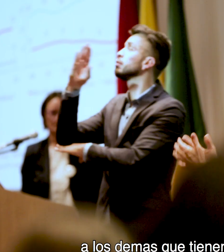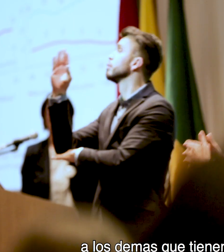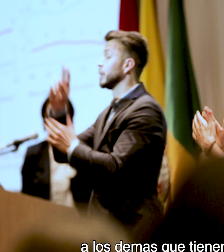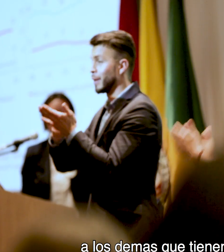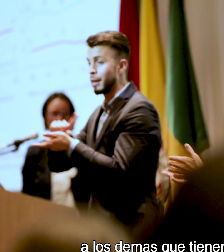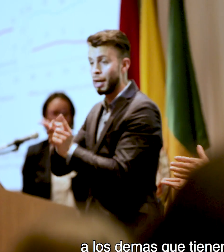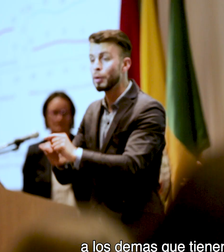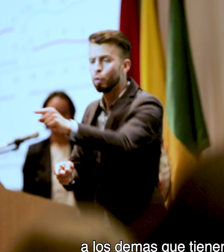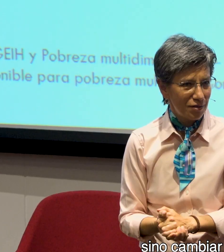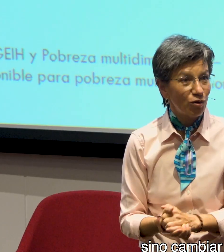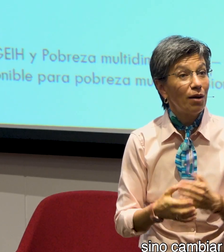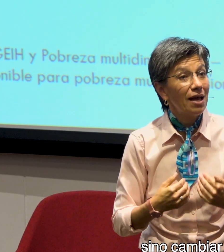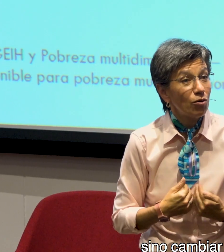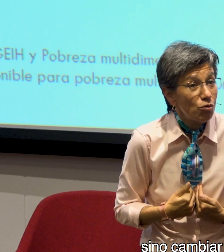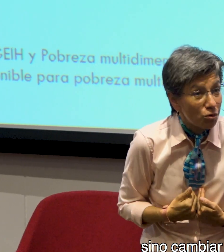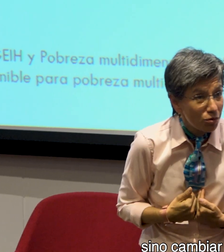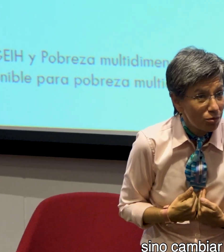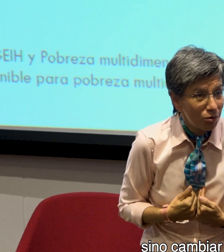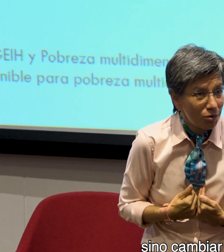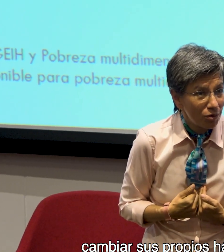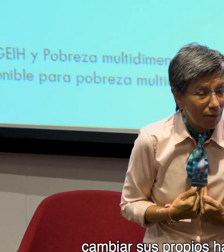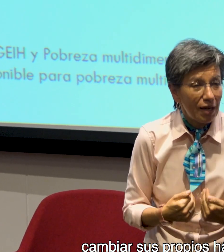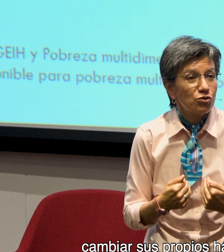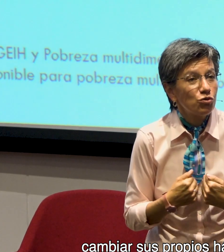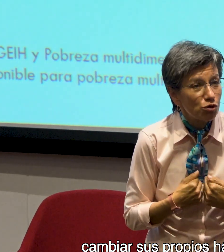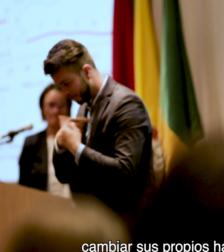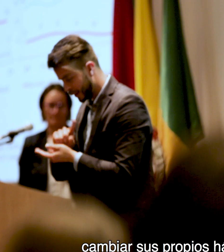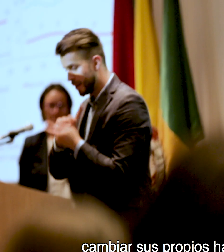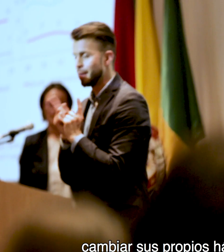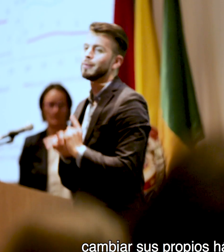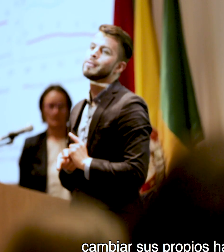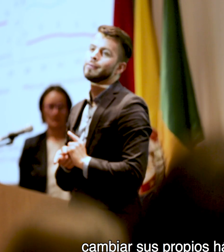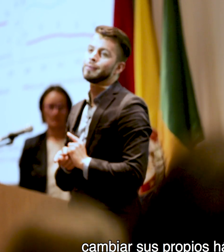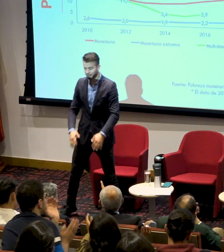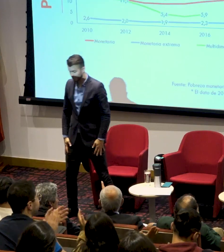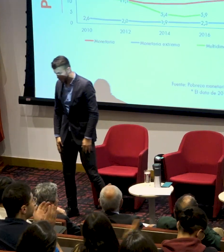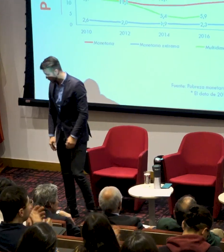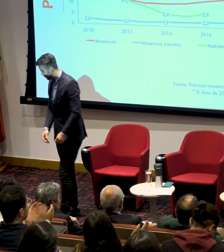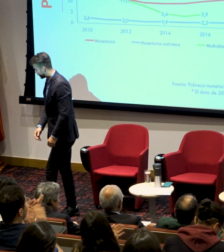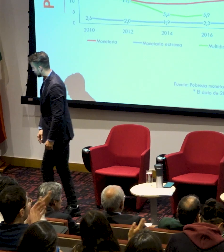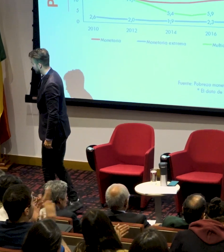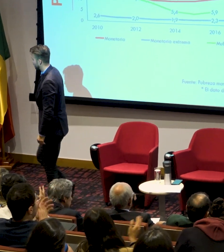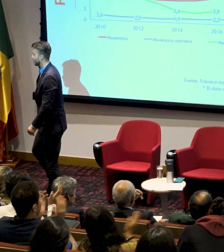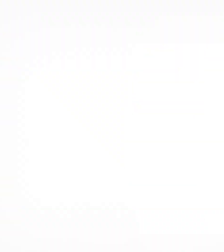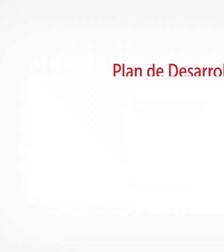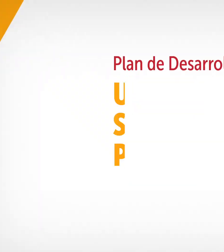a los demás que tienen que cambiar, sino cambiar uno, cambiar sus propios hábitos de vida.